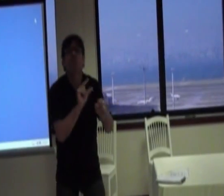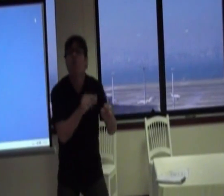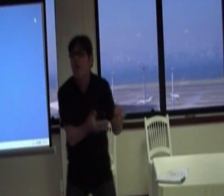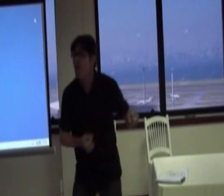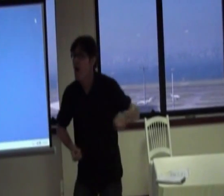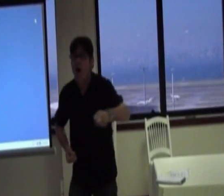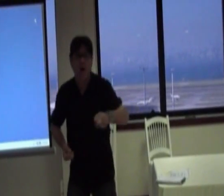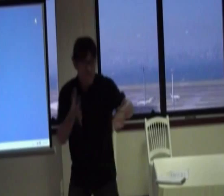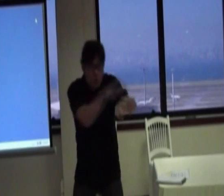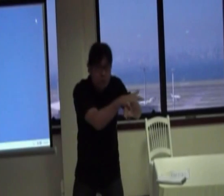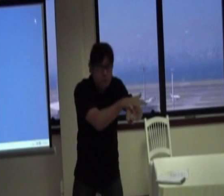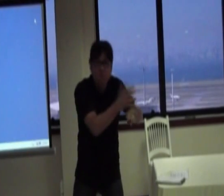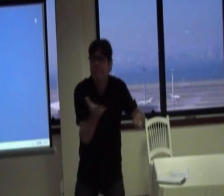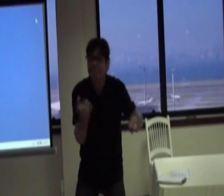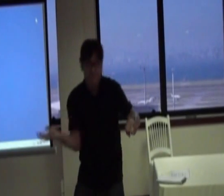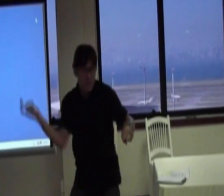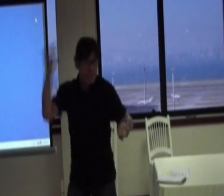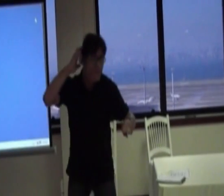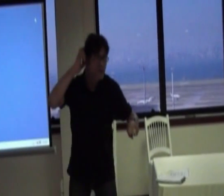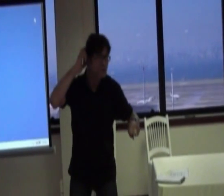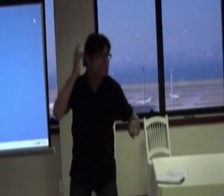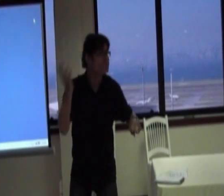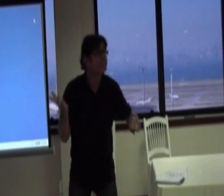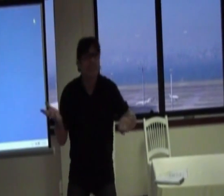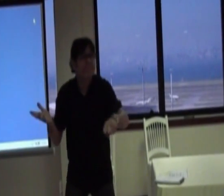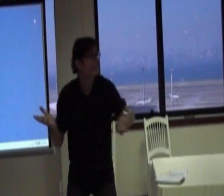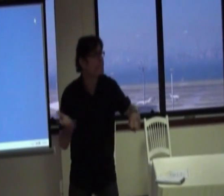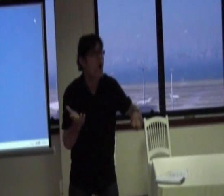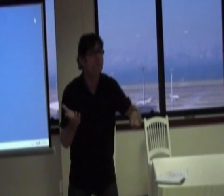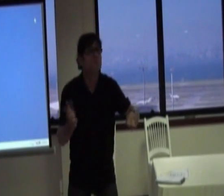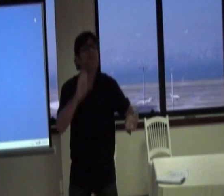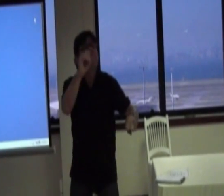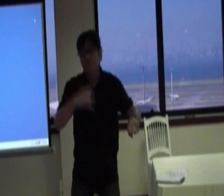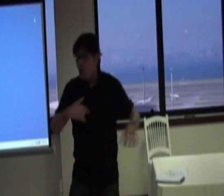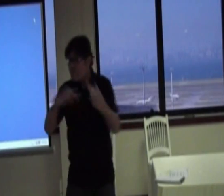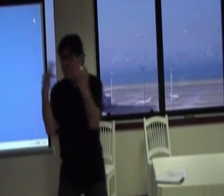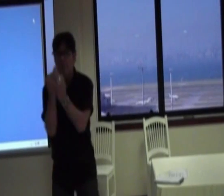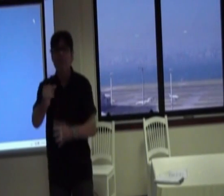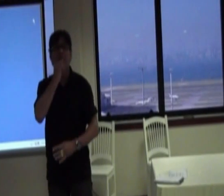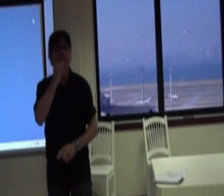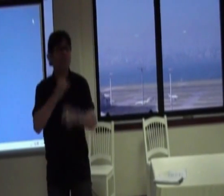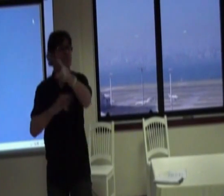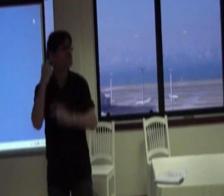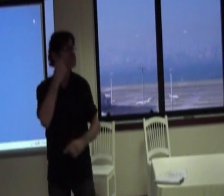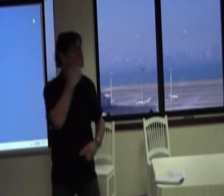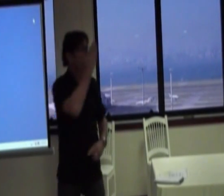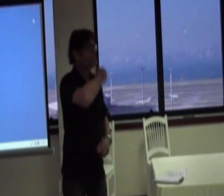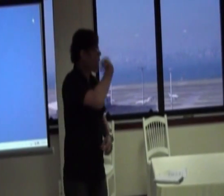da orelhinha, assim que se descobre que aquela criança é surda, onde nós vamos encaminhar essa criança? Vai para implantá-la? Porque muitas vezes a família não tem